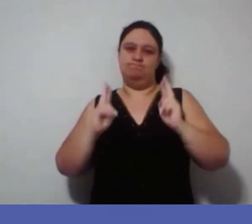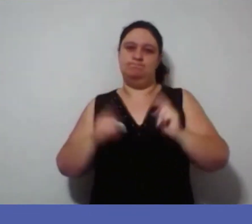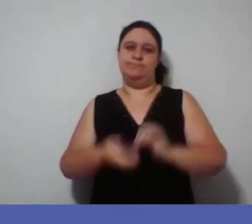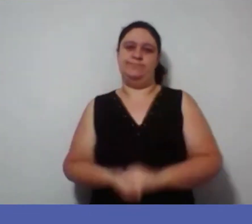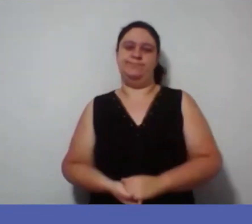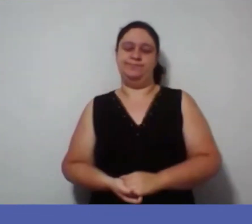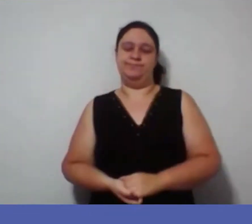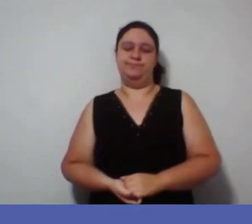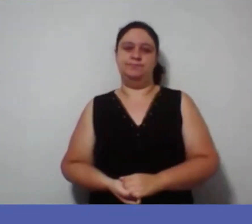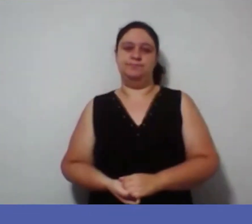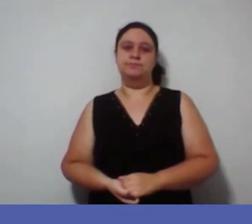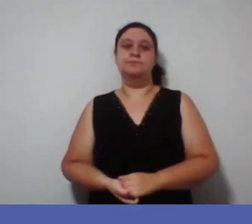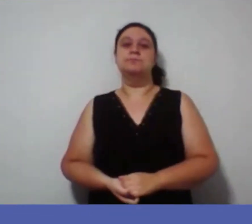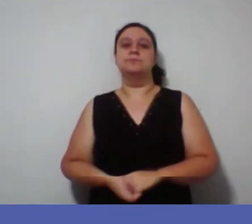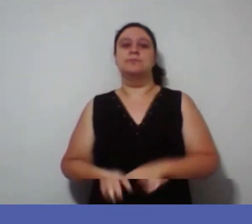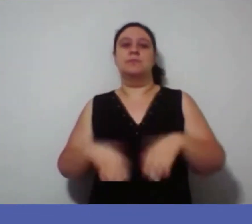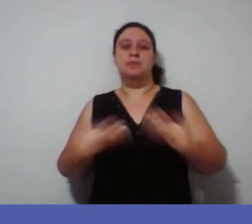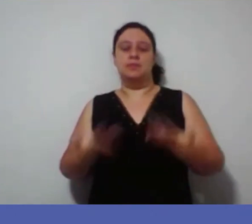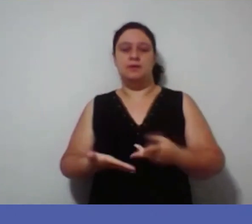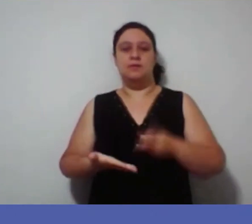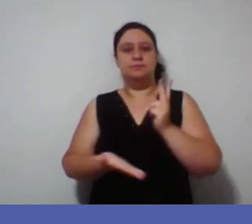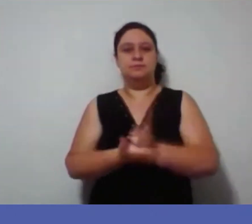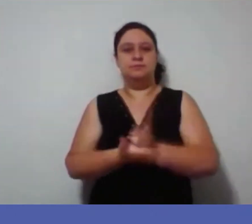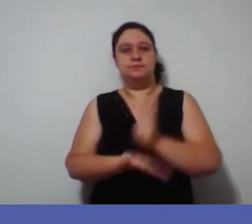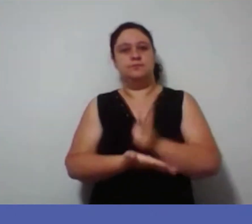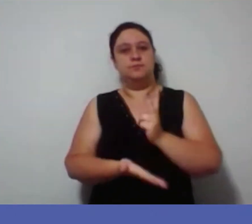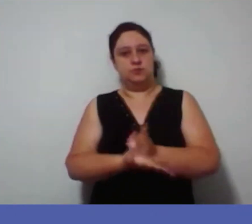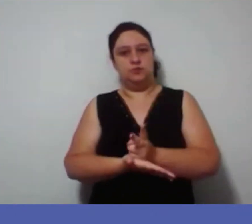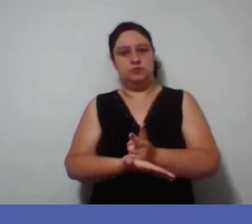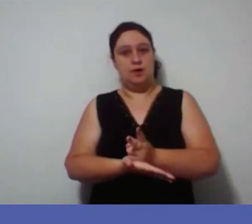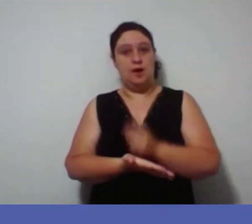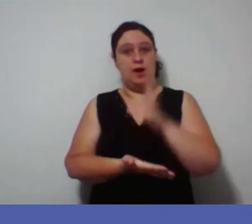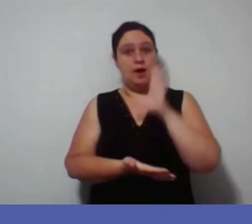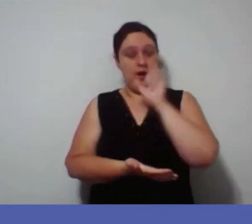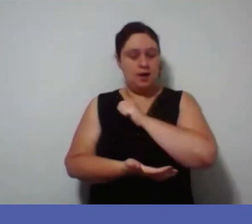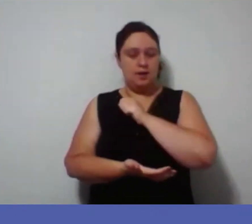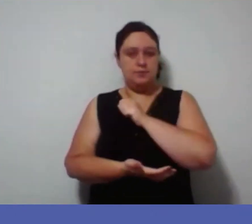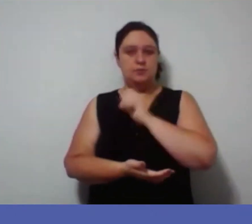Então eu vou continuar, mas vou continuar bem rápido daquilo que eu não falei.